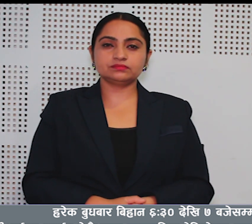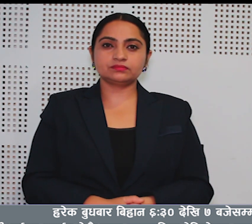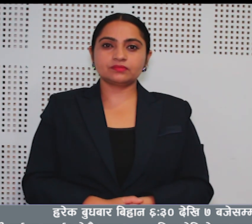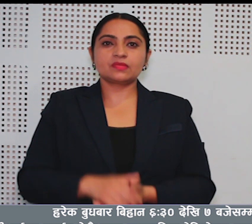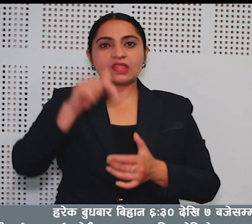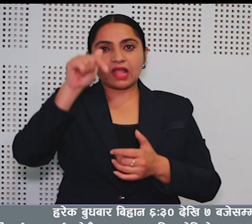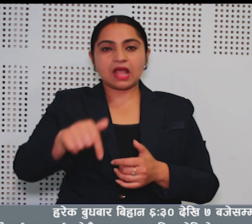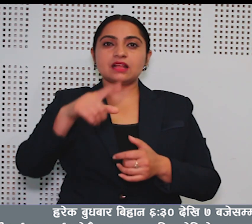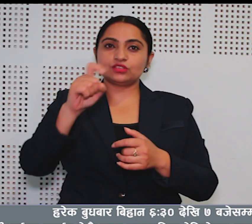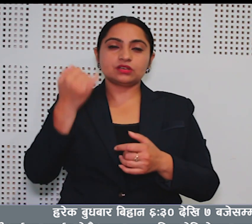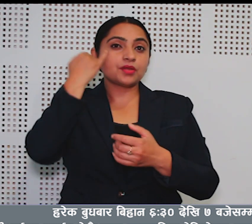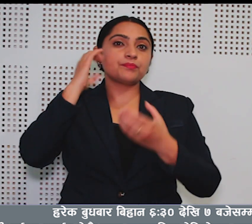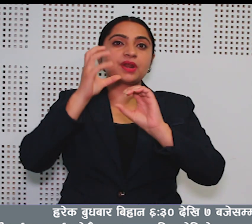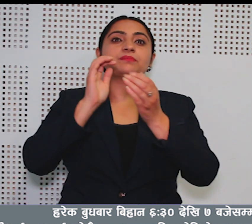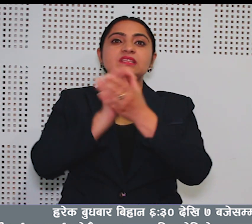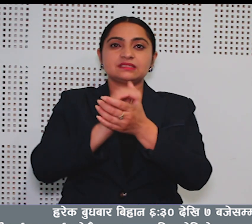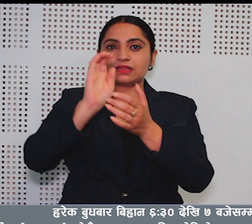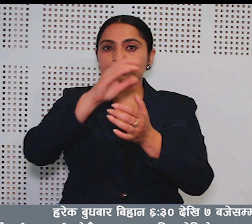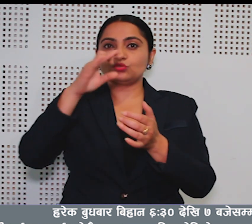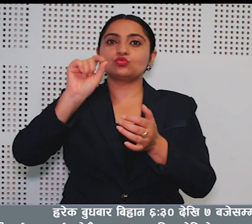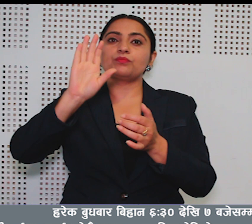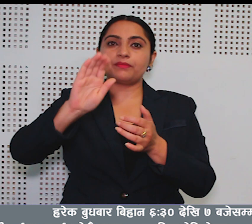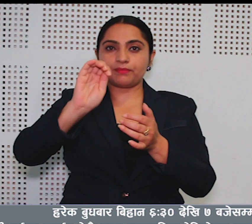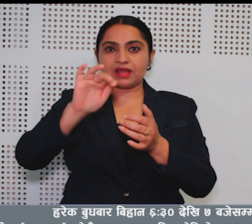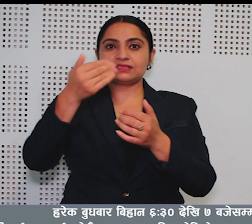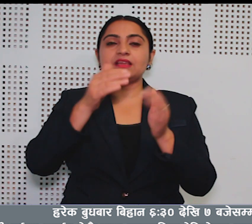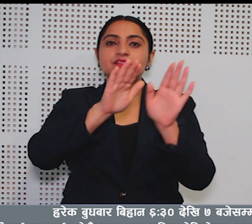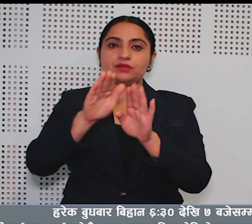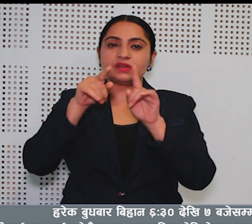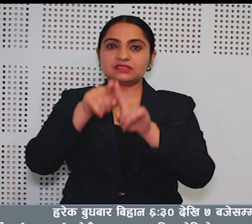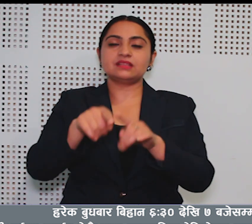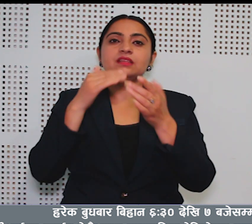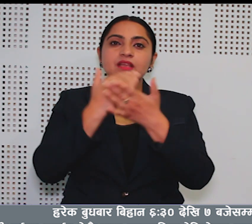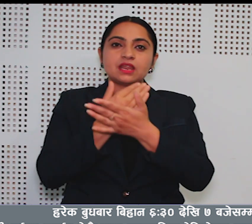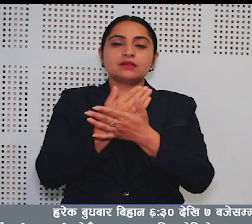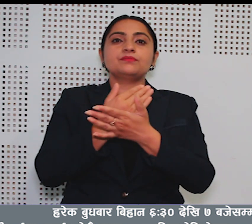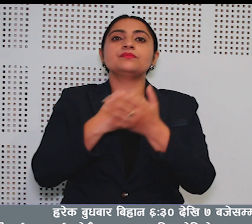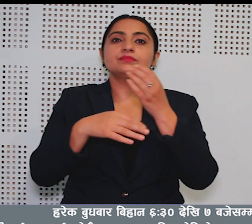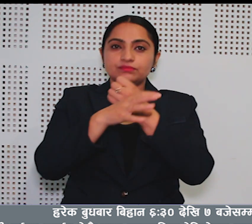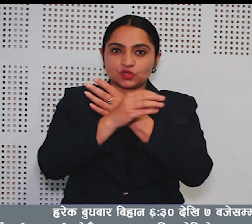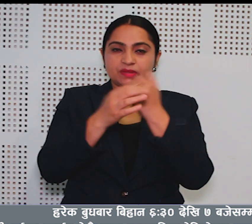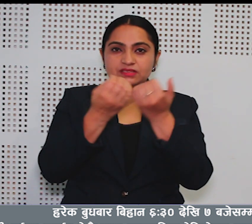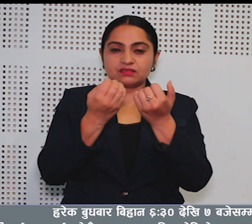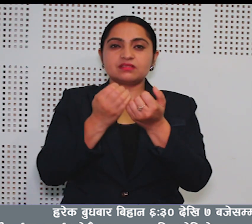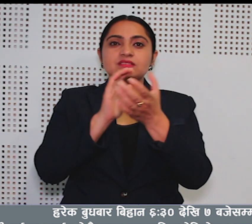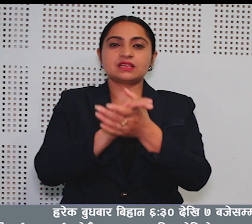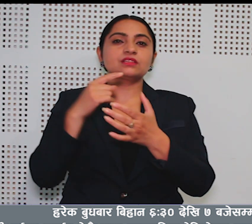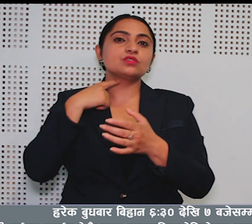आजका लागि प्राविधिक साथी सुभाष पन्तलाई धन्यवाद। साथै कार्यक्रमलाई सांकेतिक भाषामा अनुवाद गर्ने साथी उमा पौडेललाई